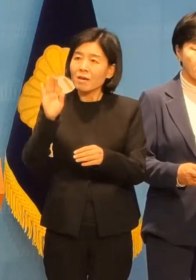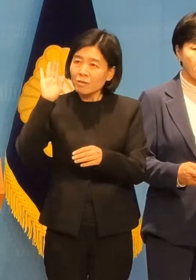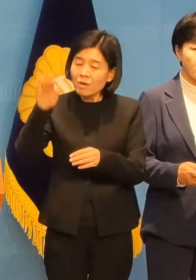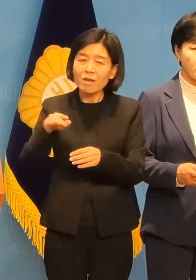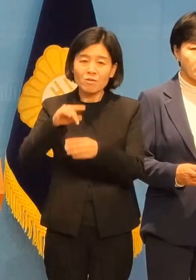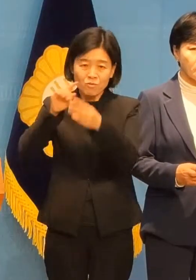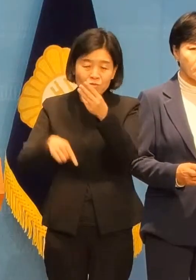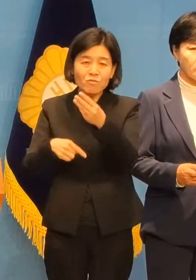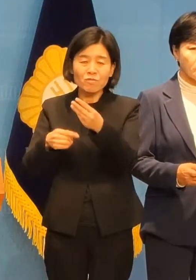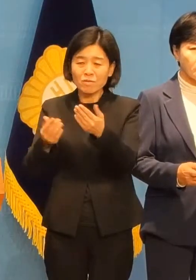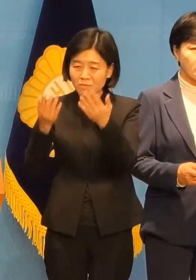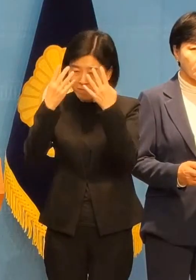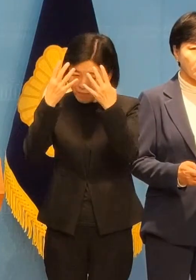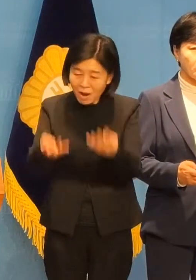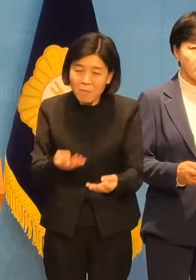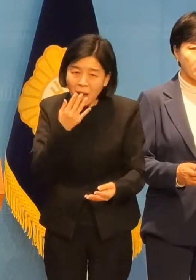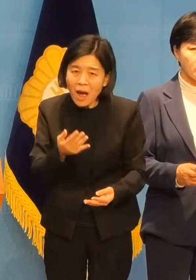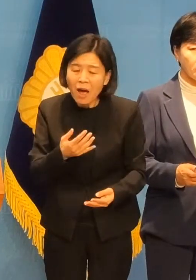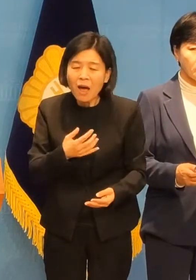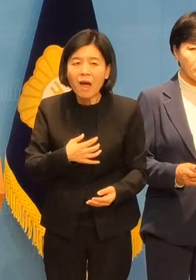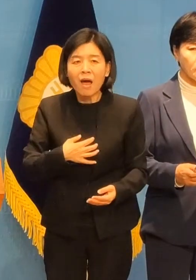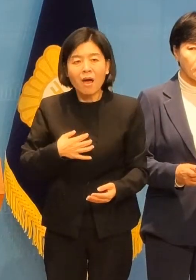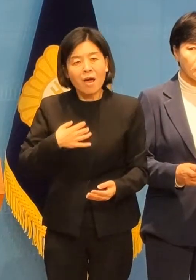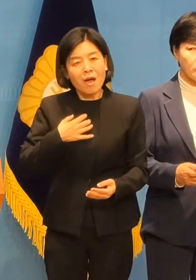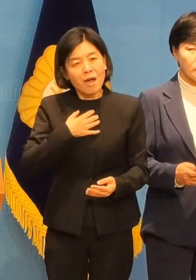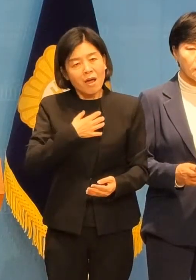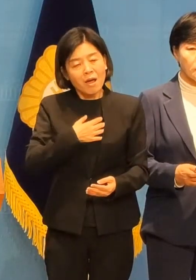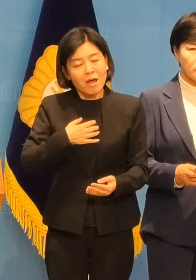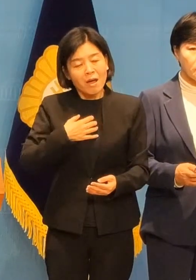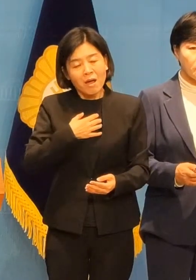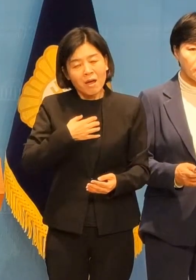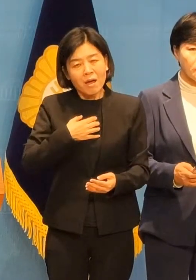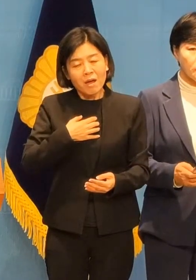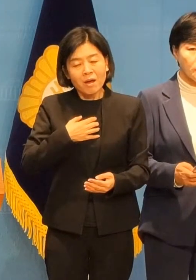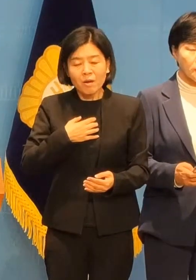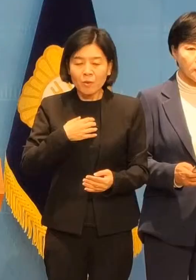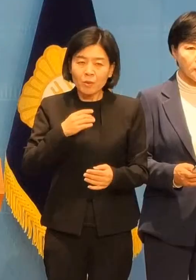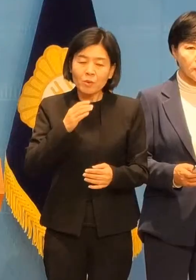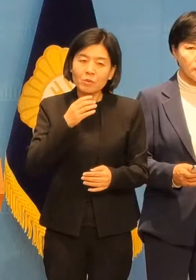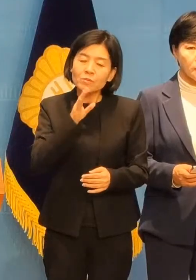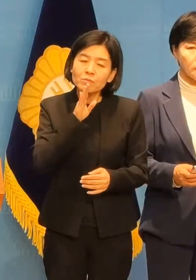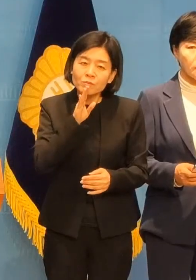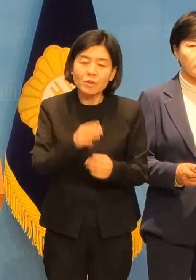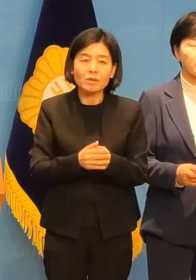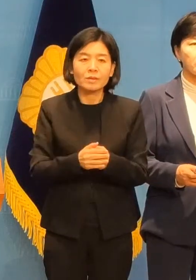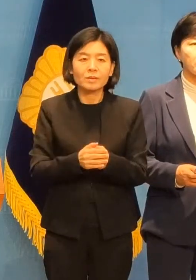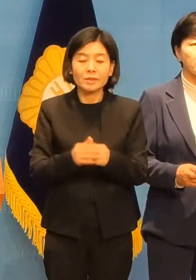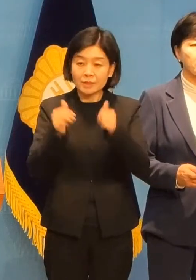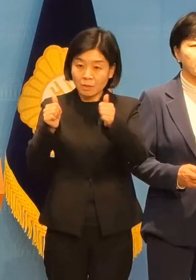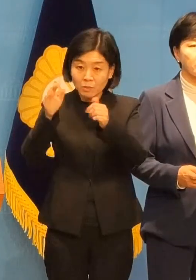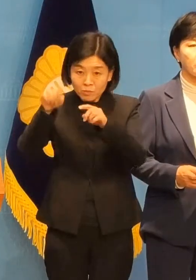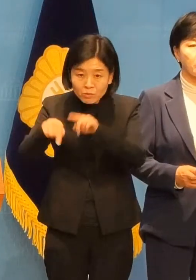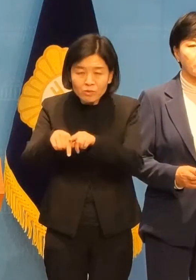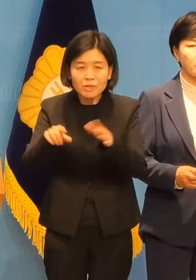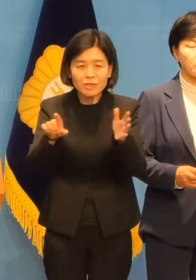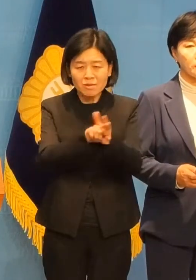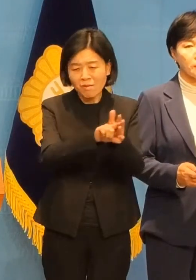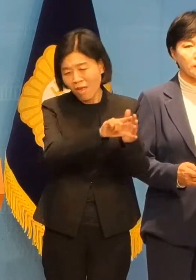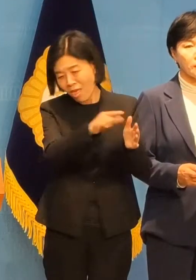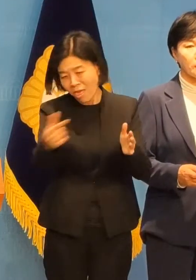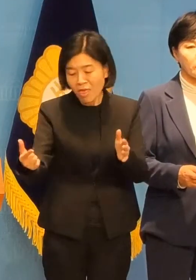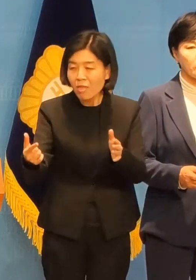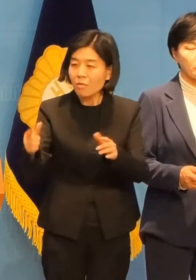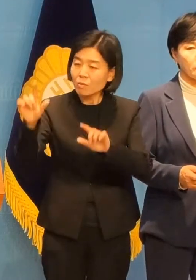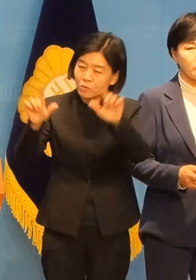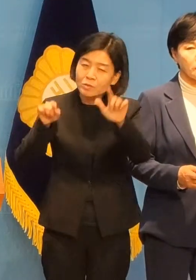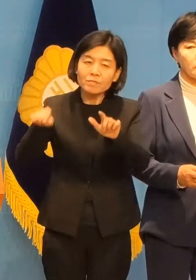것 아니냐라는 우려가 점점 현실이 되고 있습니다. 스스로 사법불신을 자초하고 있는